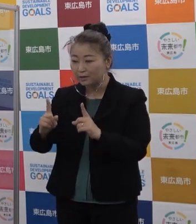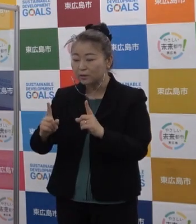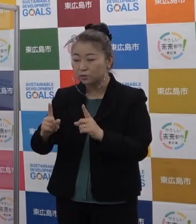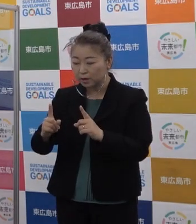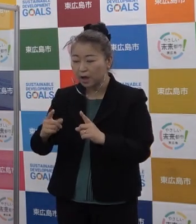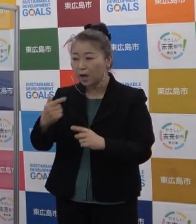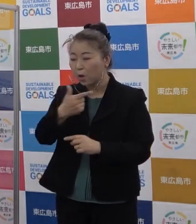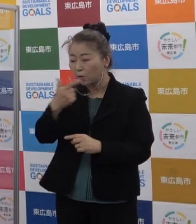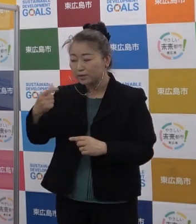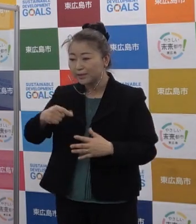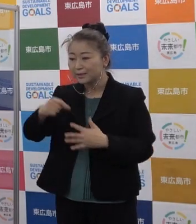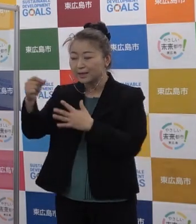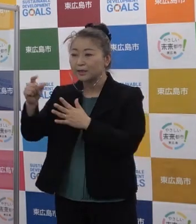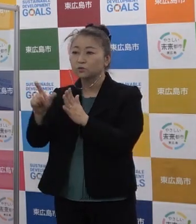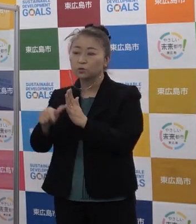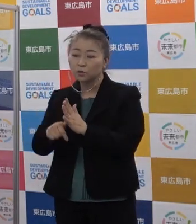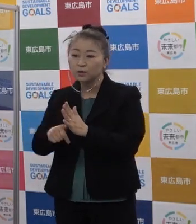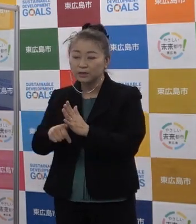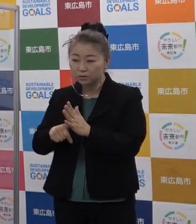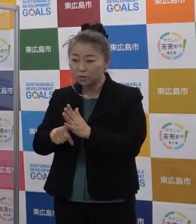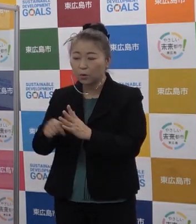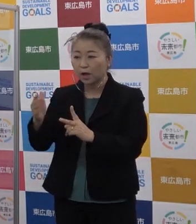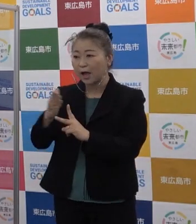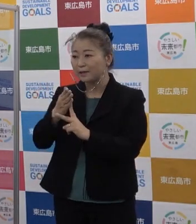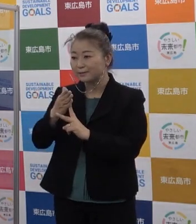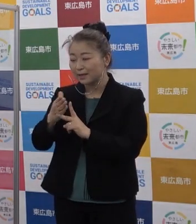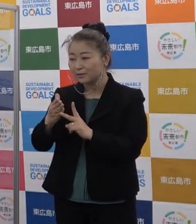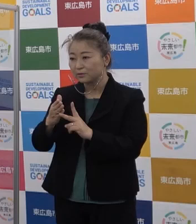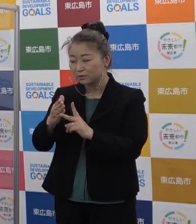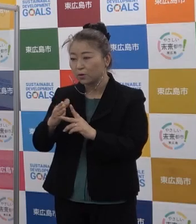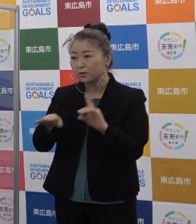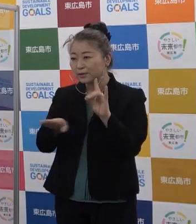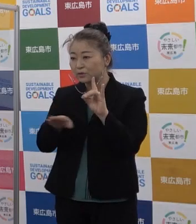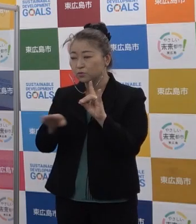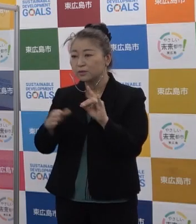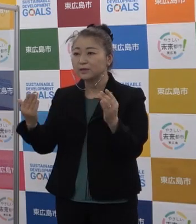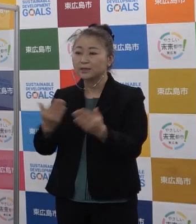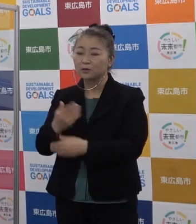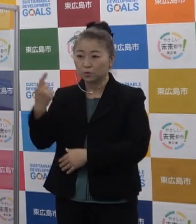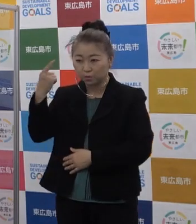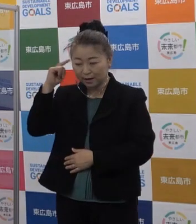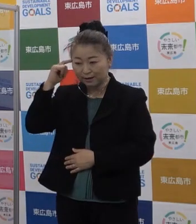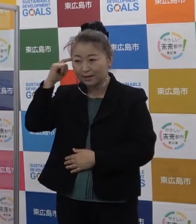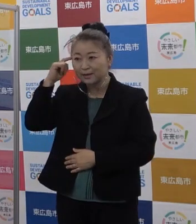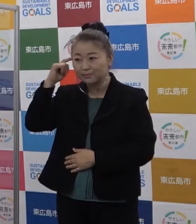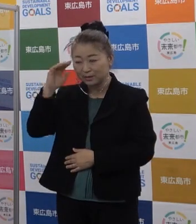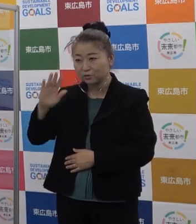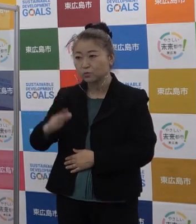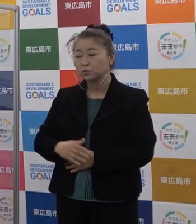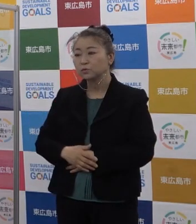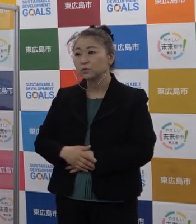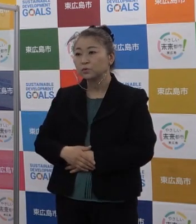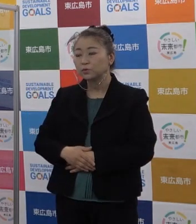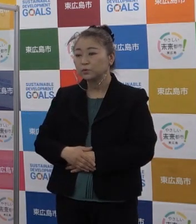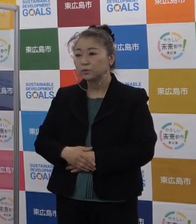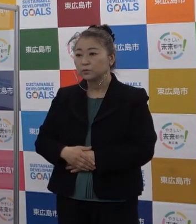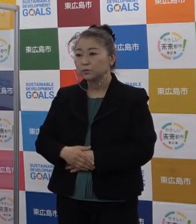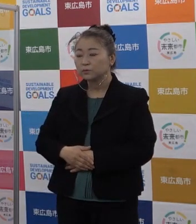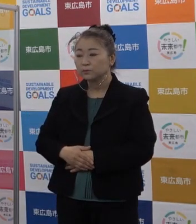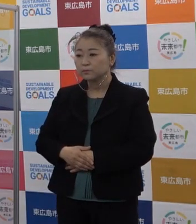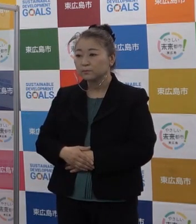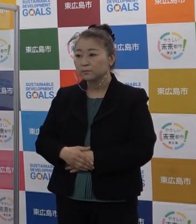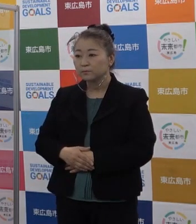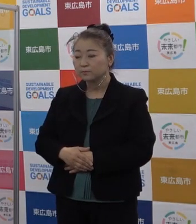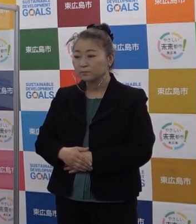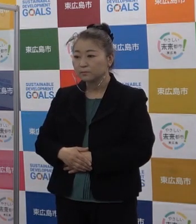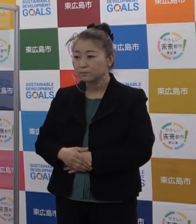択にあたった、まあ、判断基準というものがあるように我々としても考えておりました。